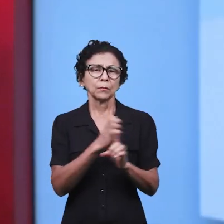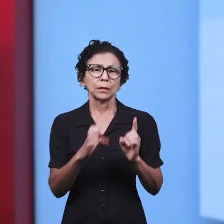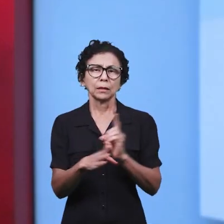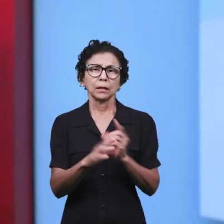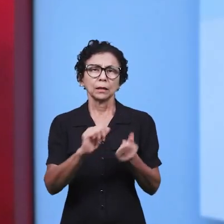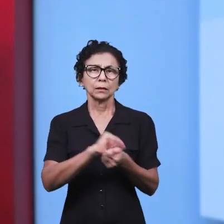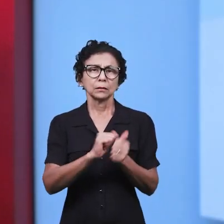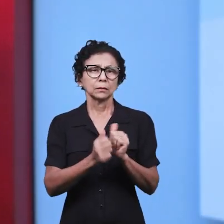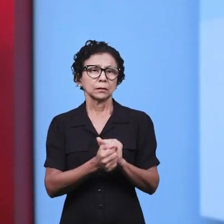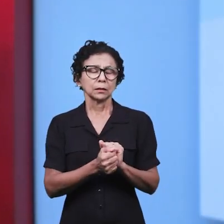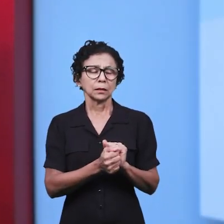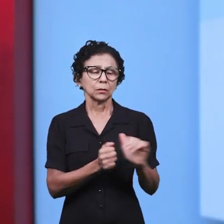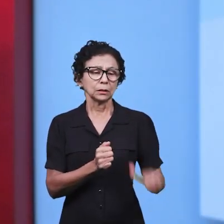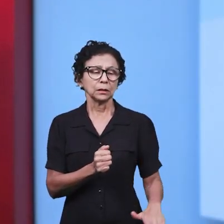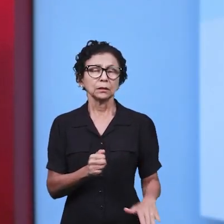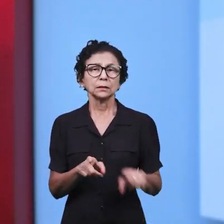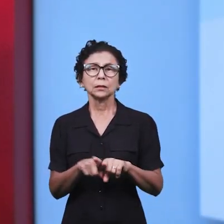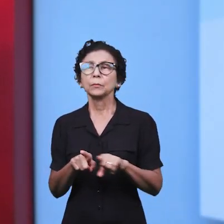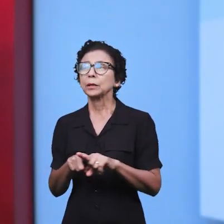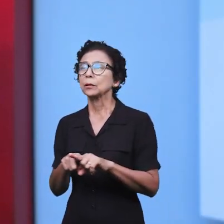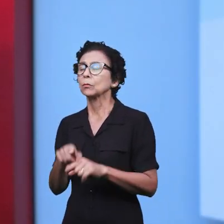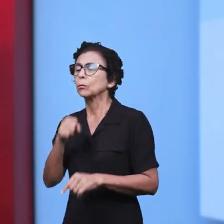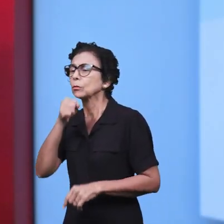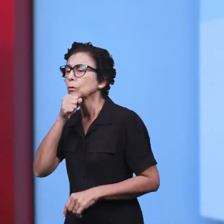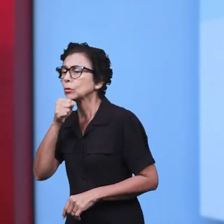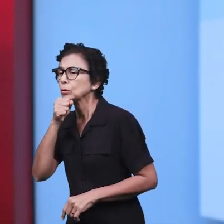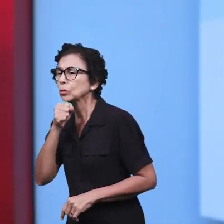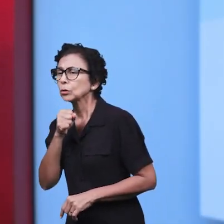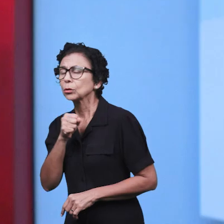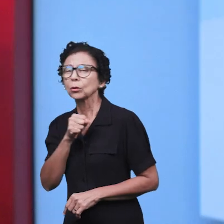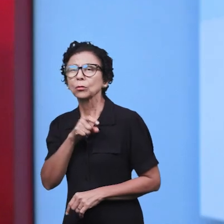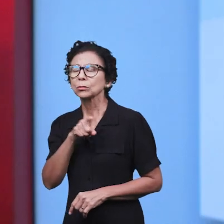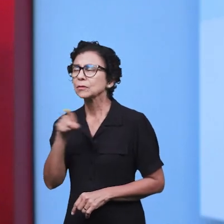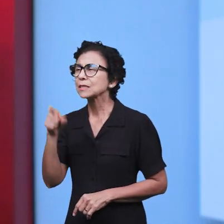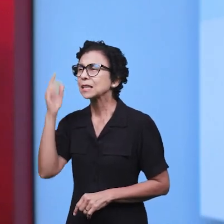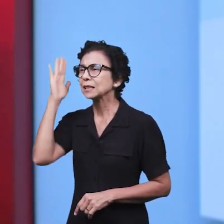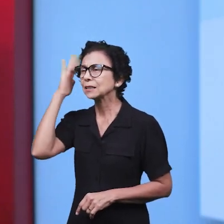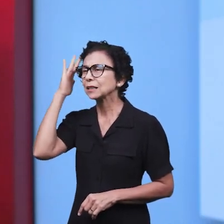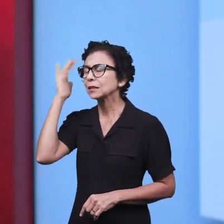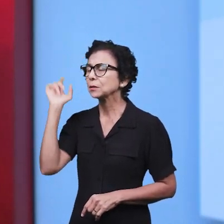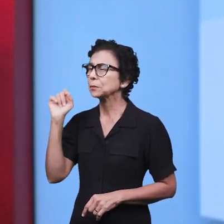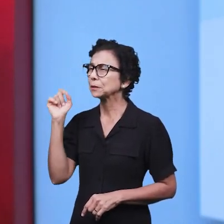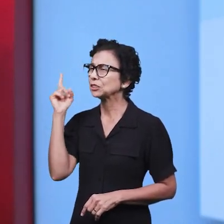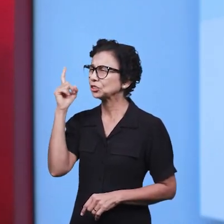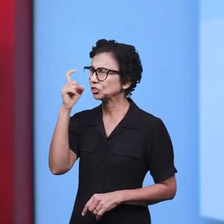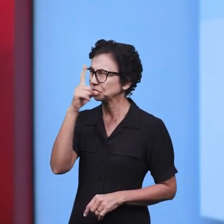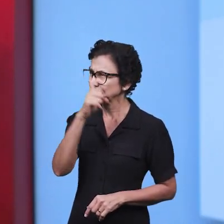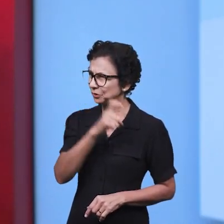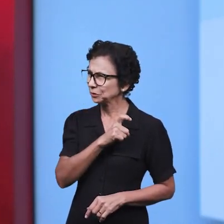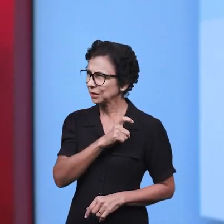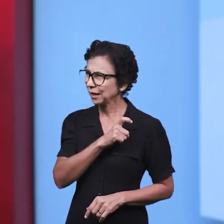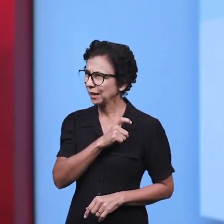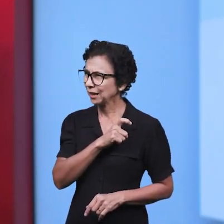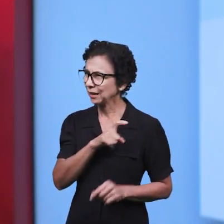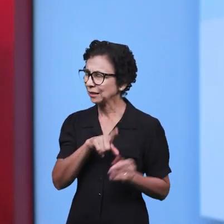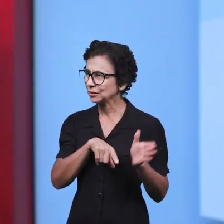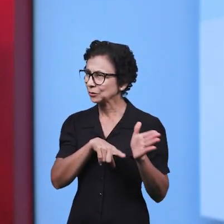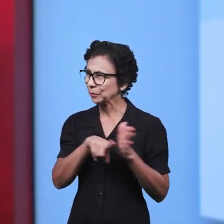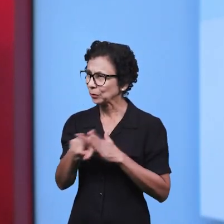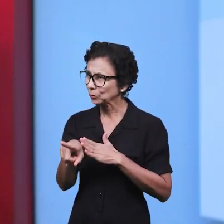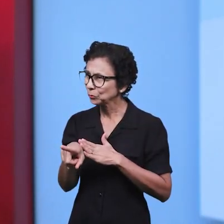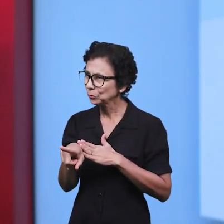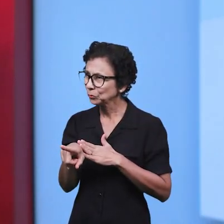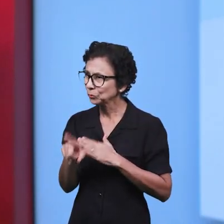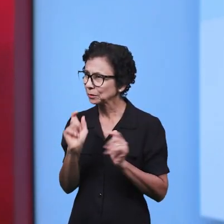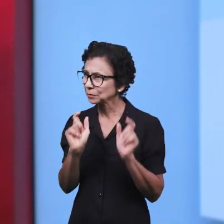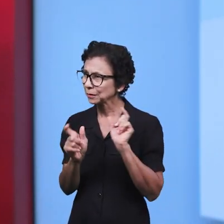com os nossos idosos? Passar, né, o que o irmão compreendeu? Teve alguma dificuldade quanto à pergunta? Vamos adequar alguns